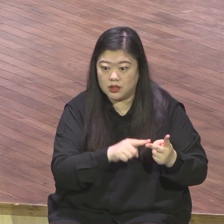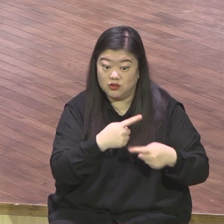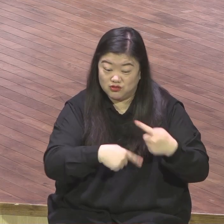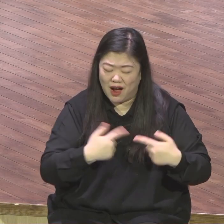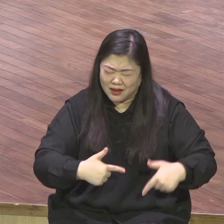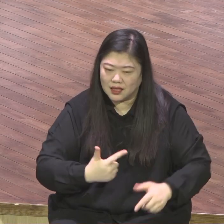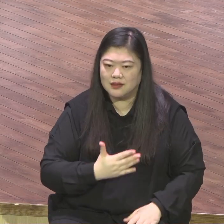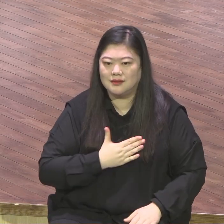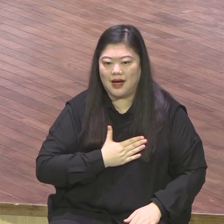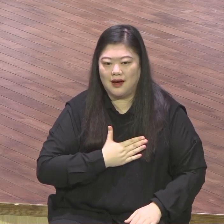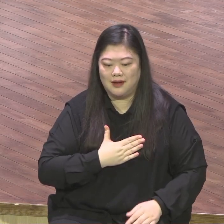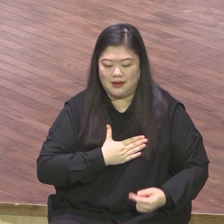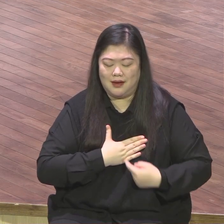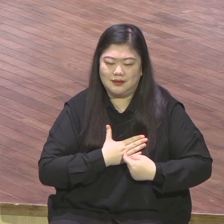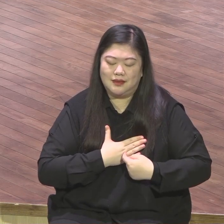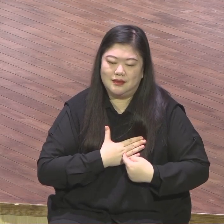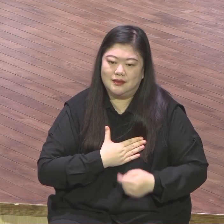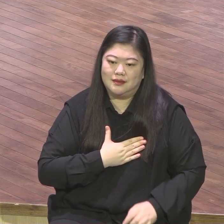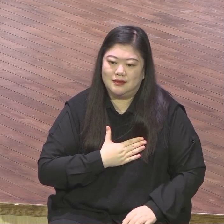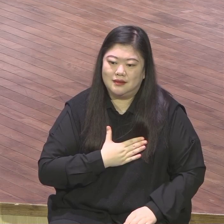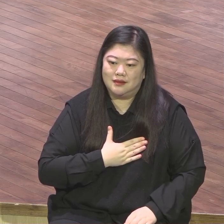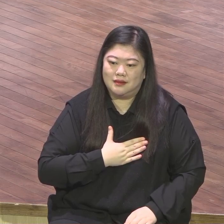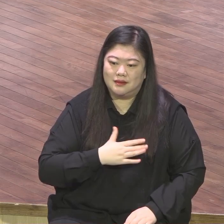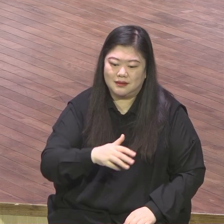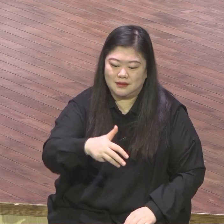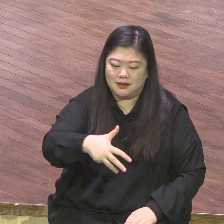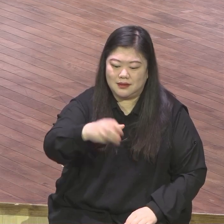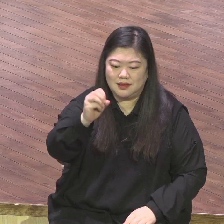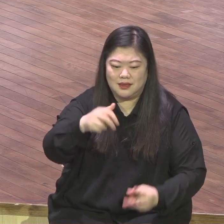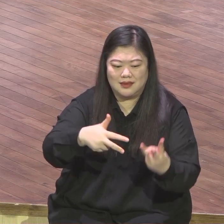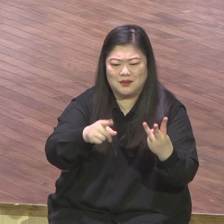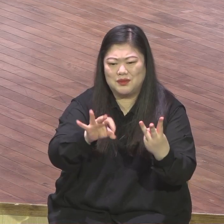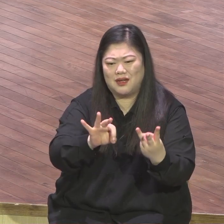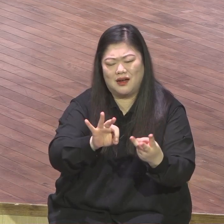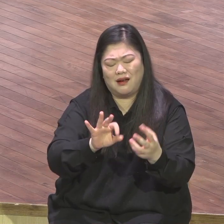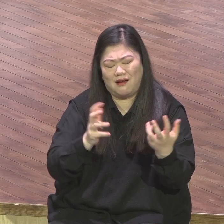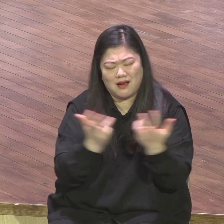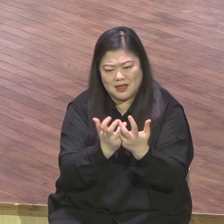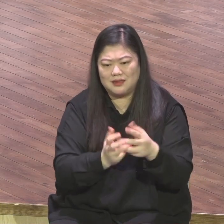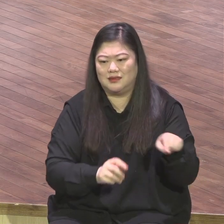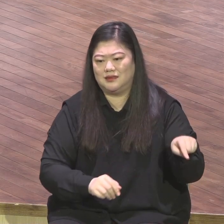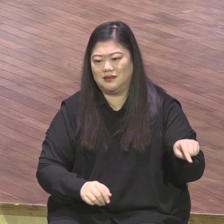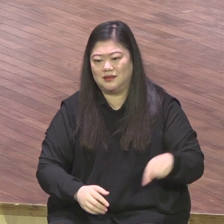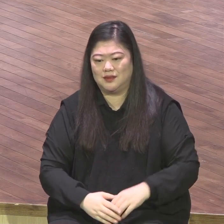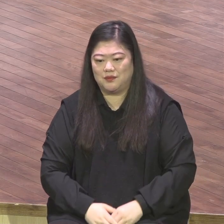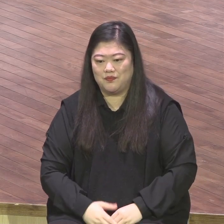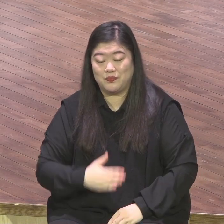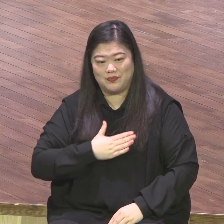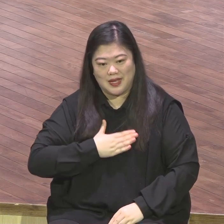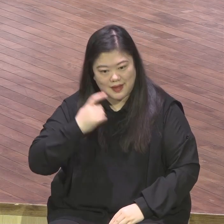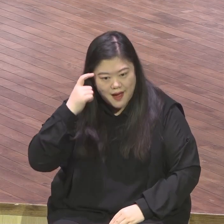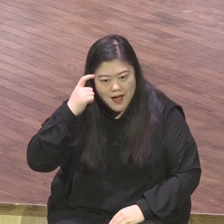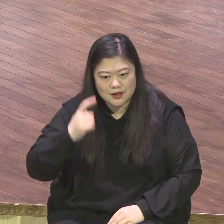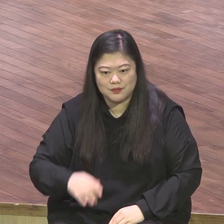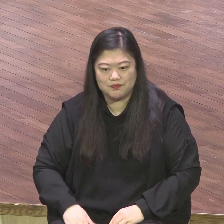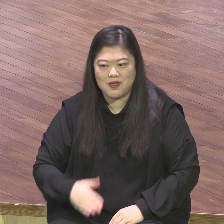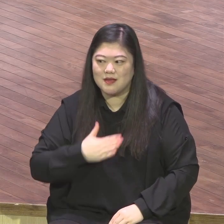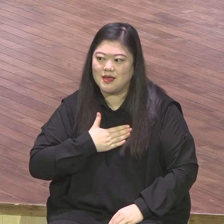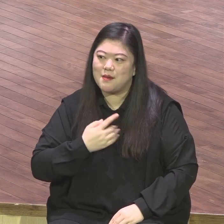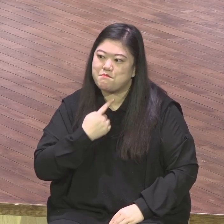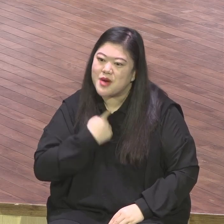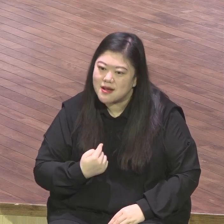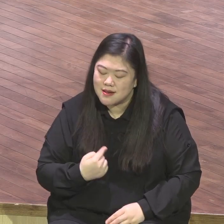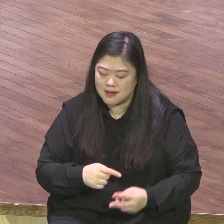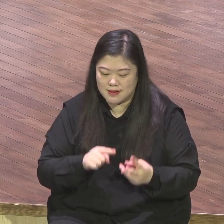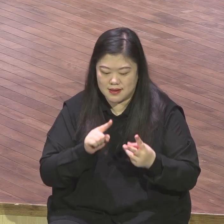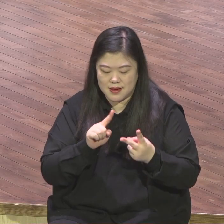있어요. 이 창세기 3장이 시작된 거 이거. 내가 가진 기준, 내가 가진 생각, 내가 예수